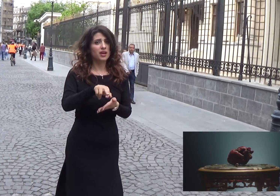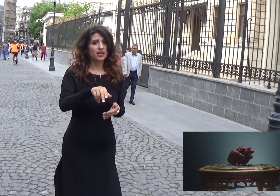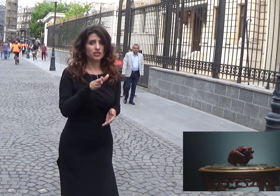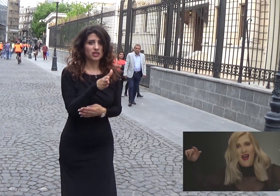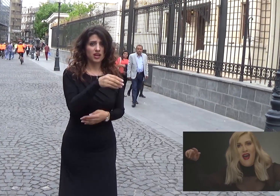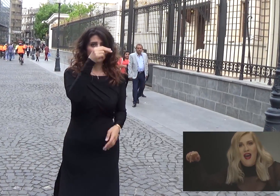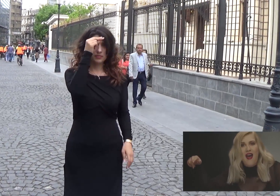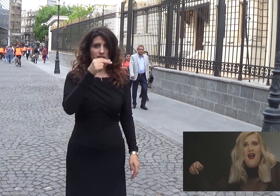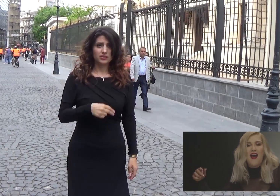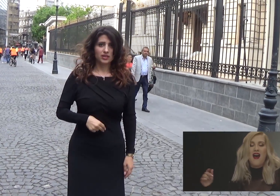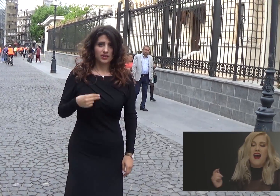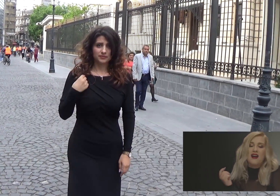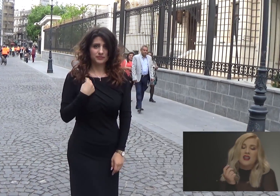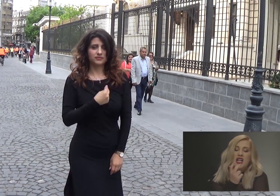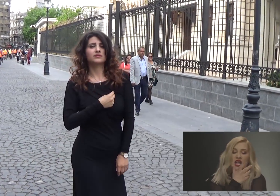spre a ta.